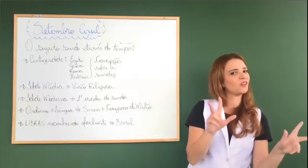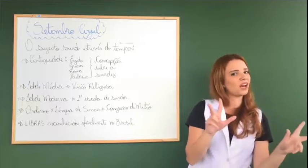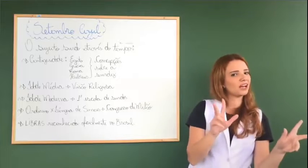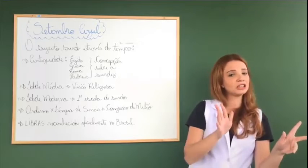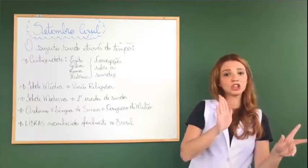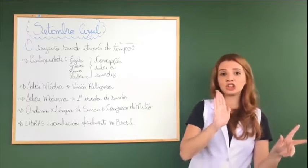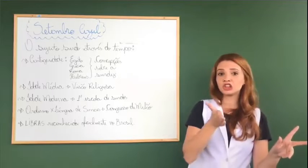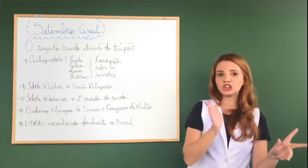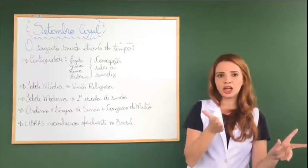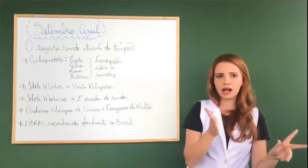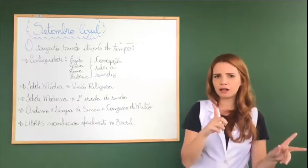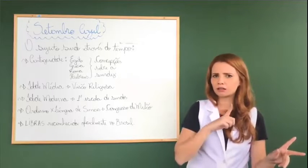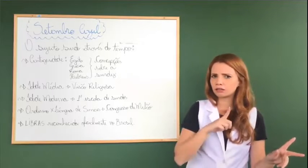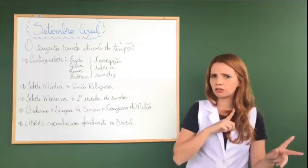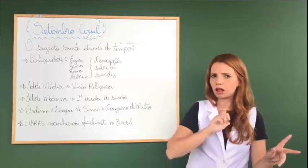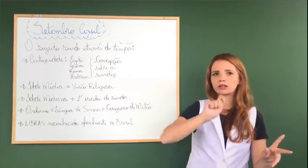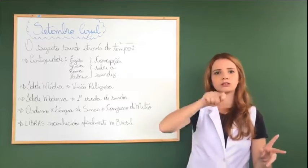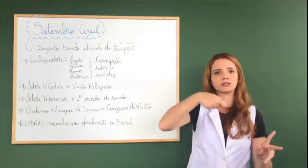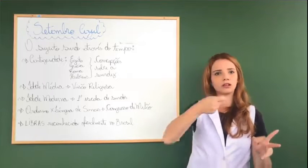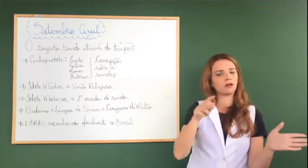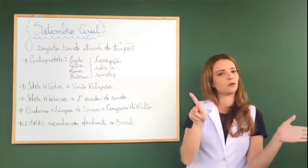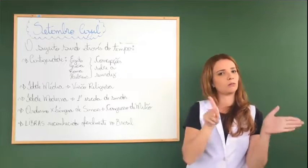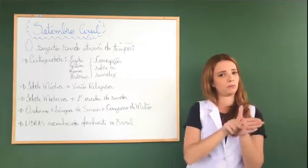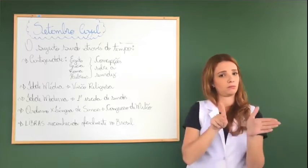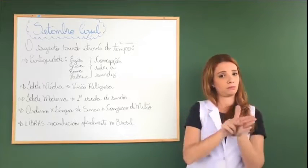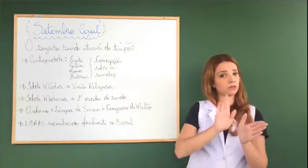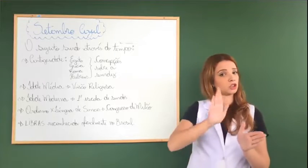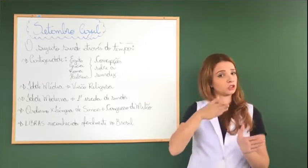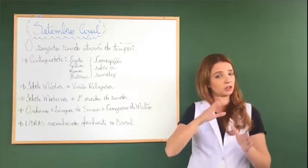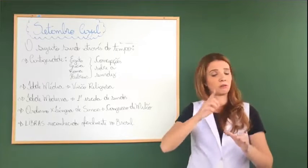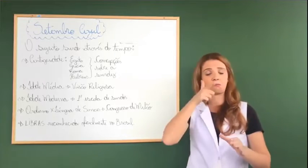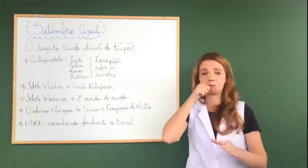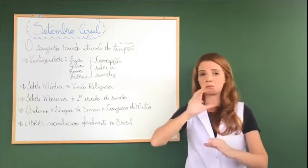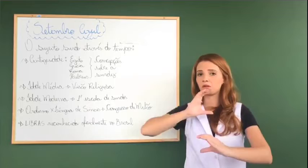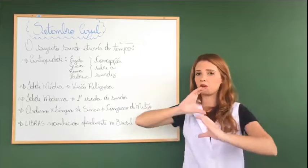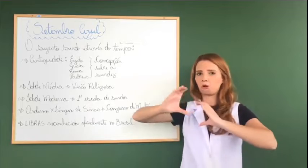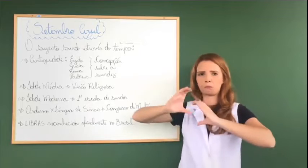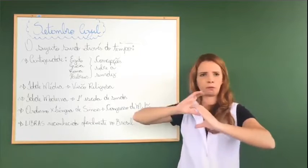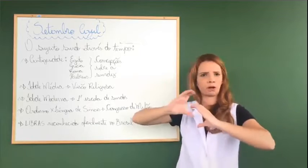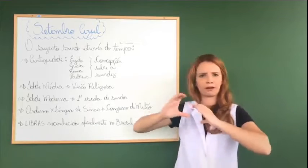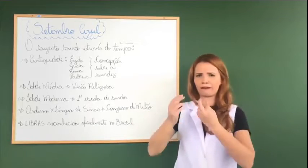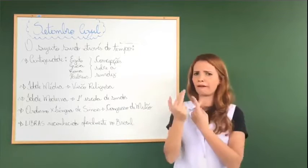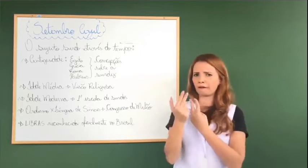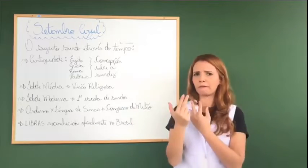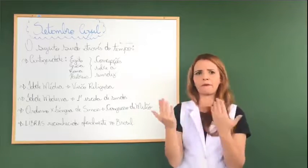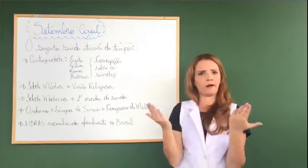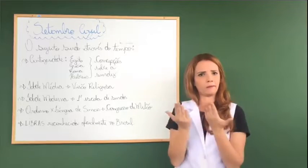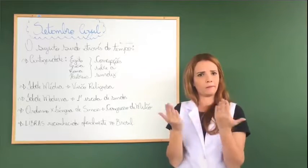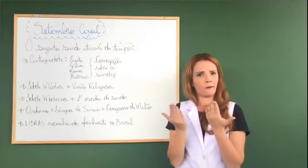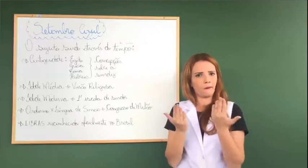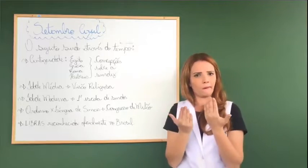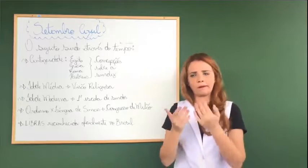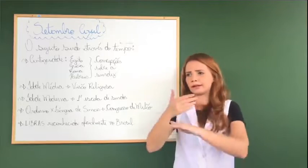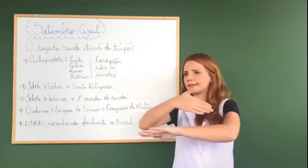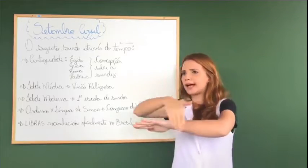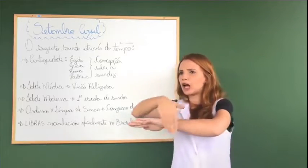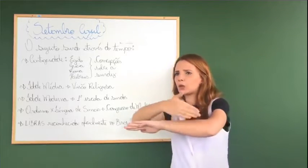surda era diferente. Já possuía sinais próprios, já conseguia se comunicar, igual atualmente.